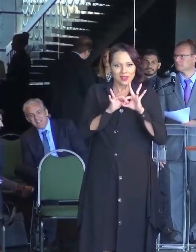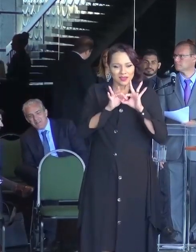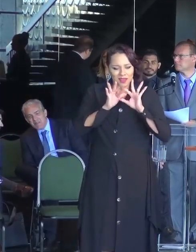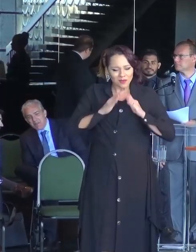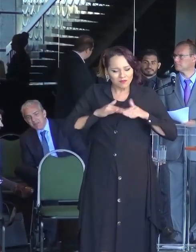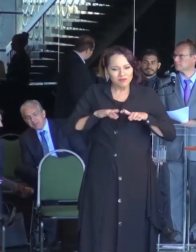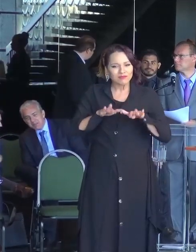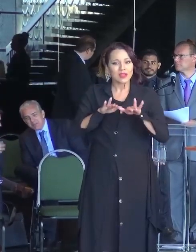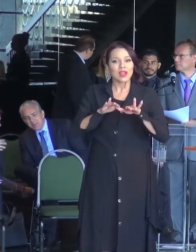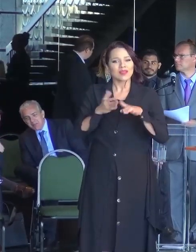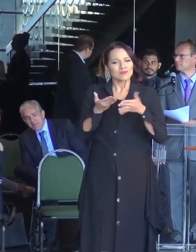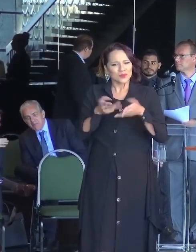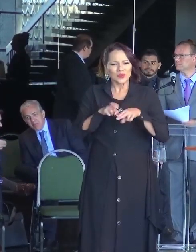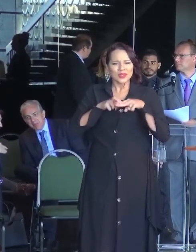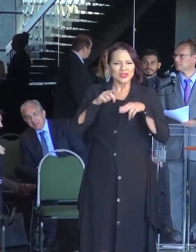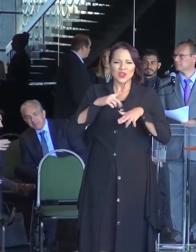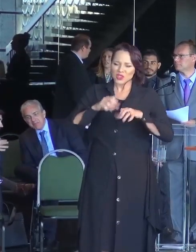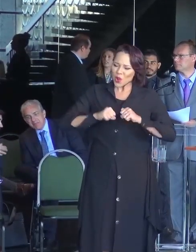Daí a minha luta